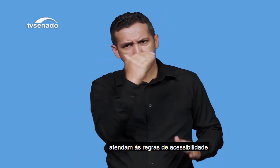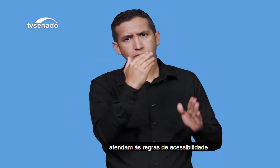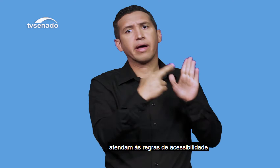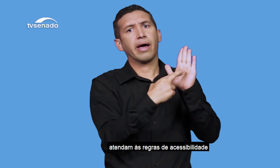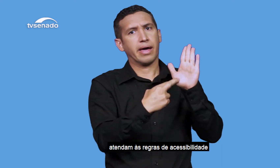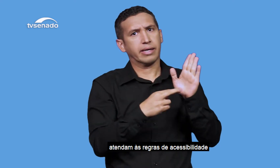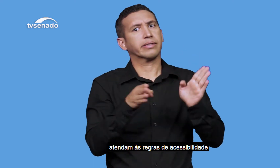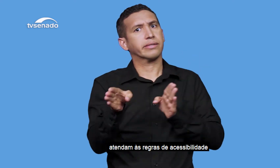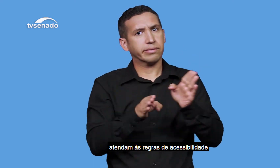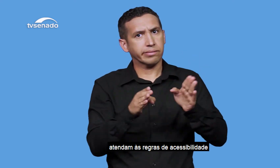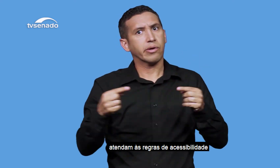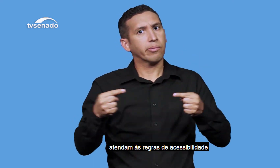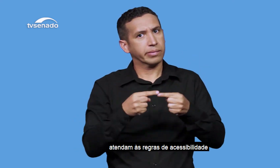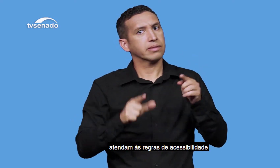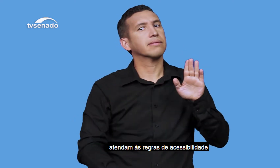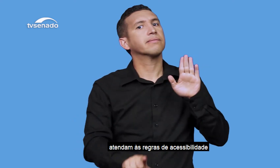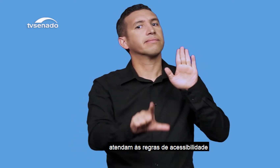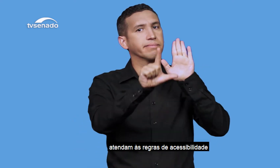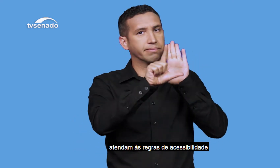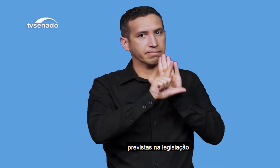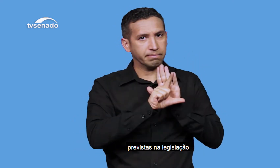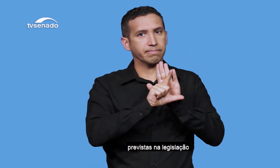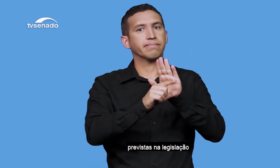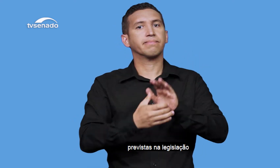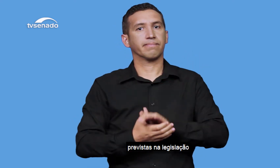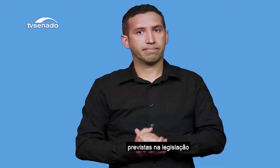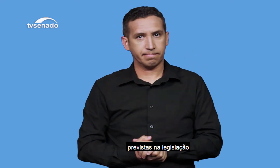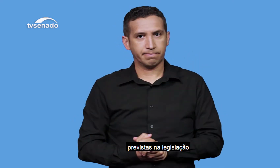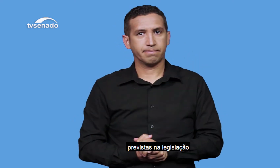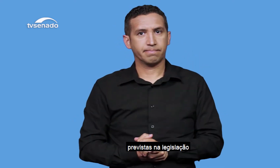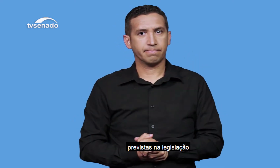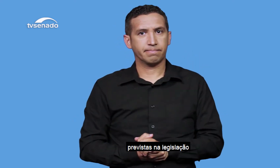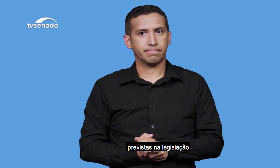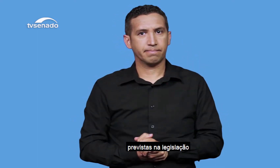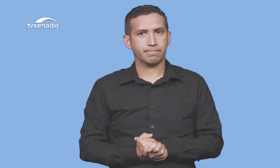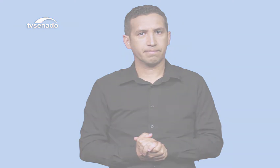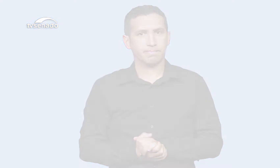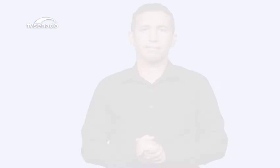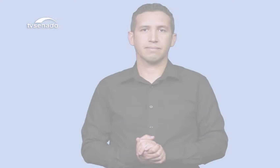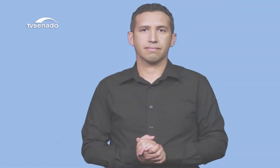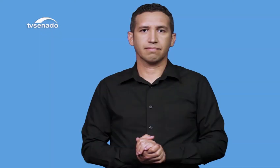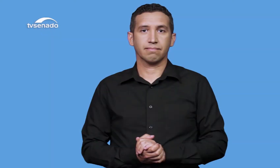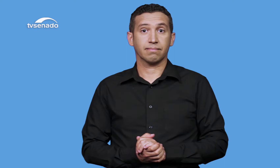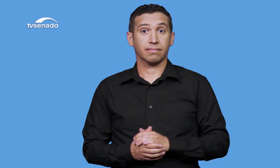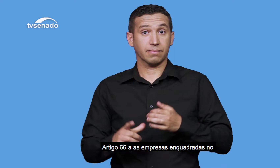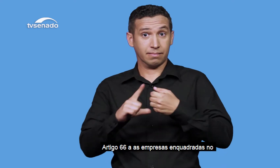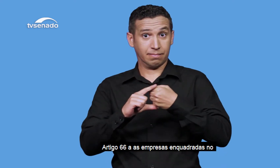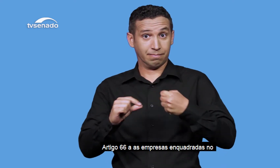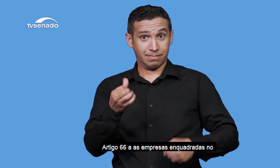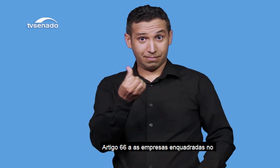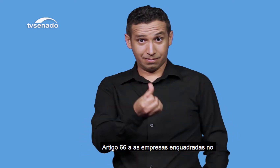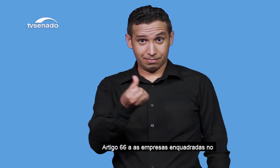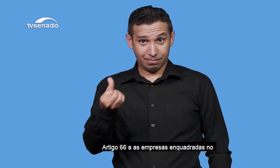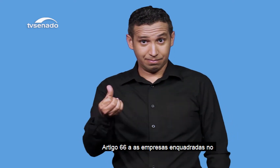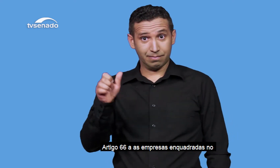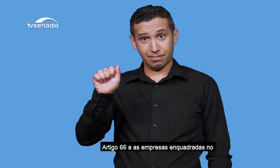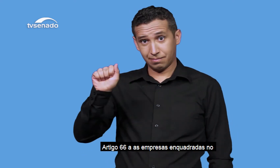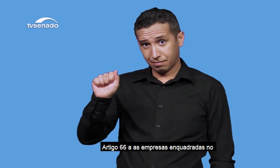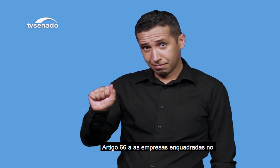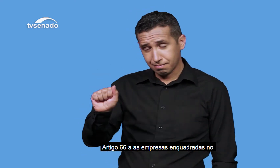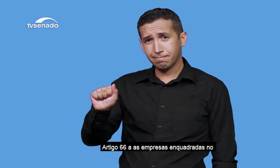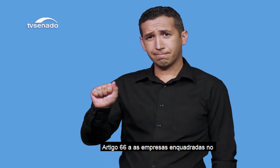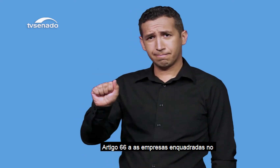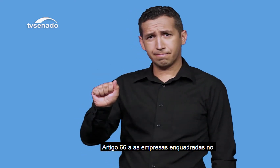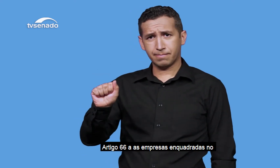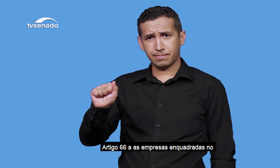e que atendam às regras de acessibilidade previstas na legislação artigo 66